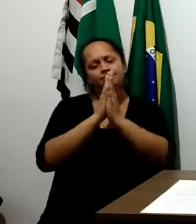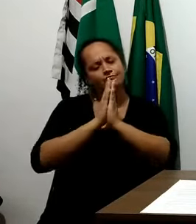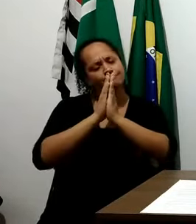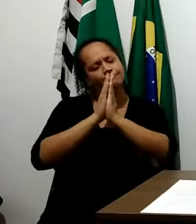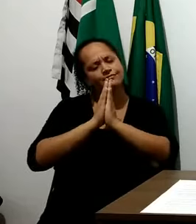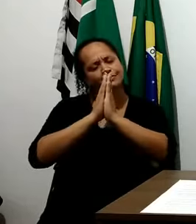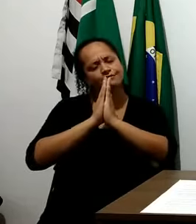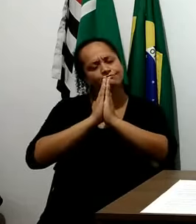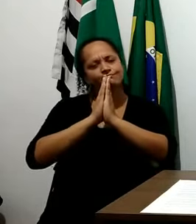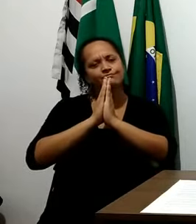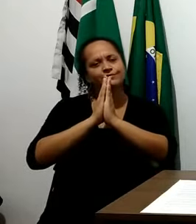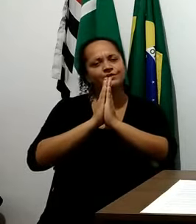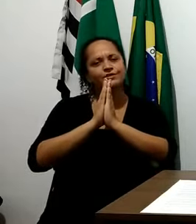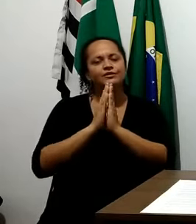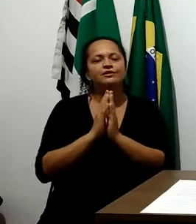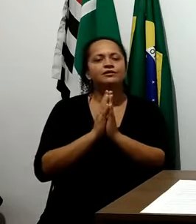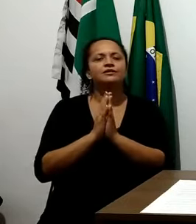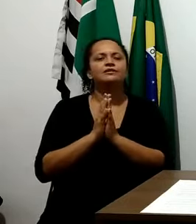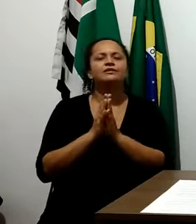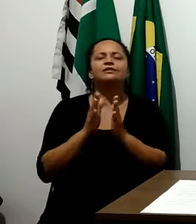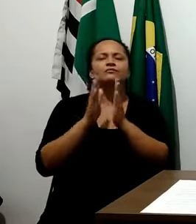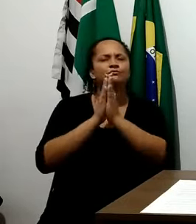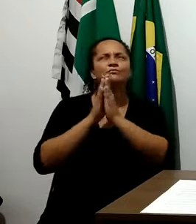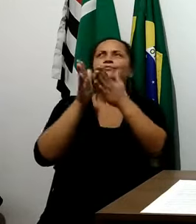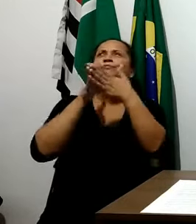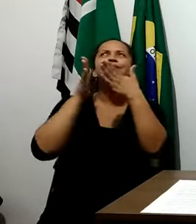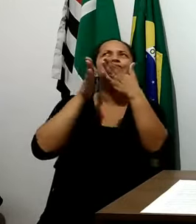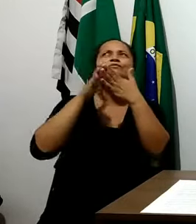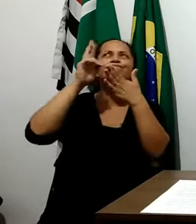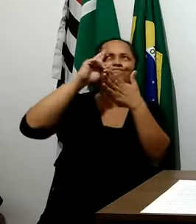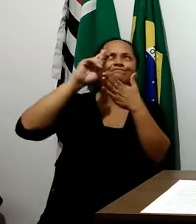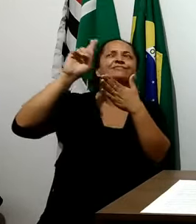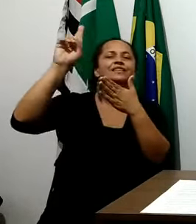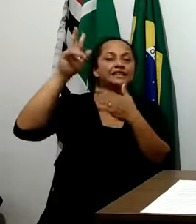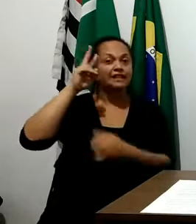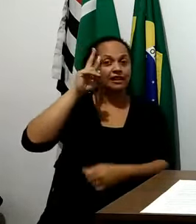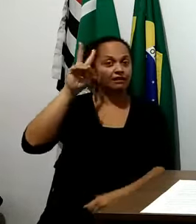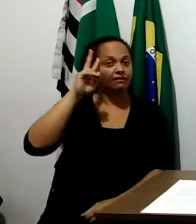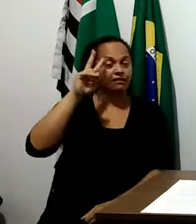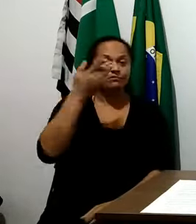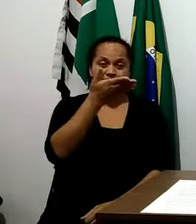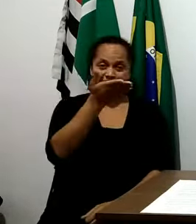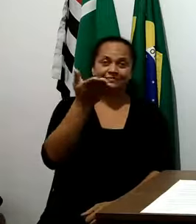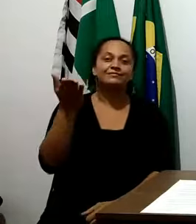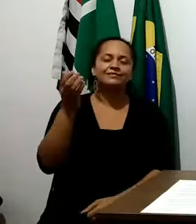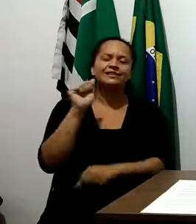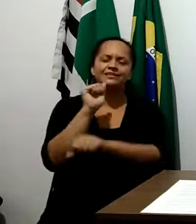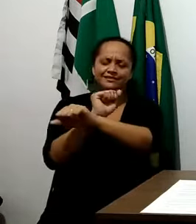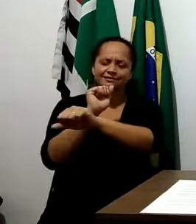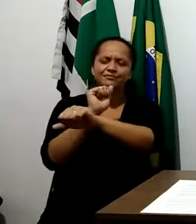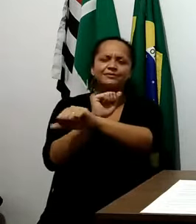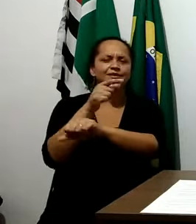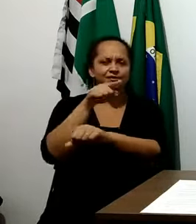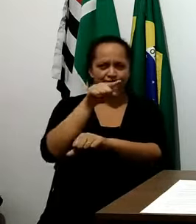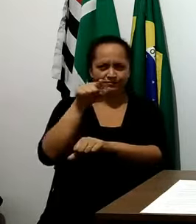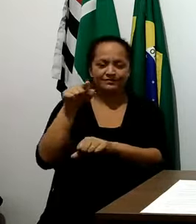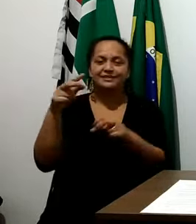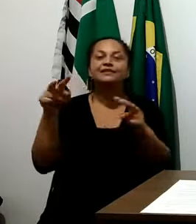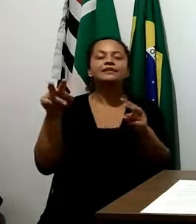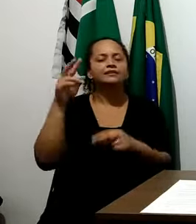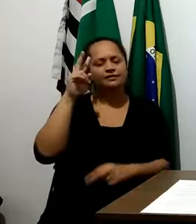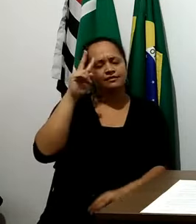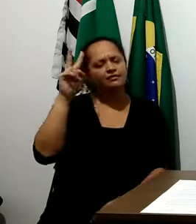nas nossas comunhões diárias com o Senhor, nós temos nos lembrado de vocês. Espero que vocês também tenham se lembrado da